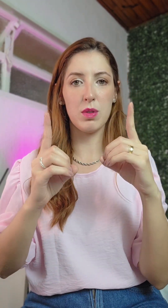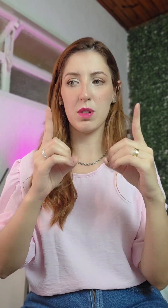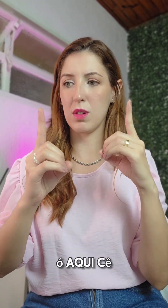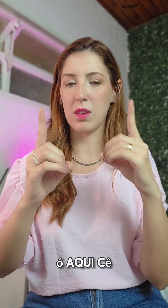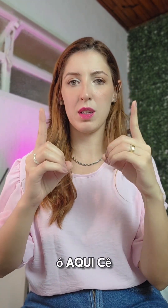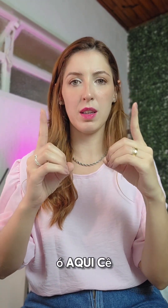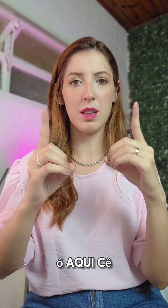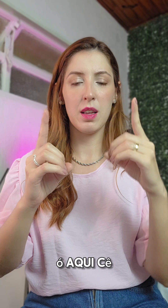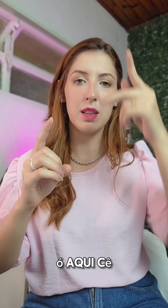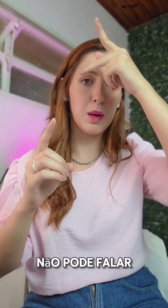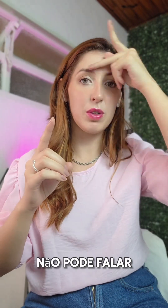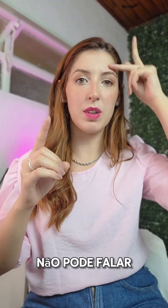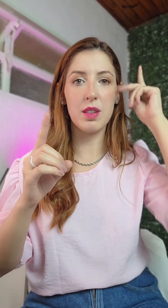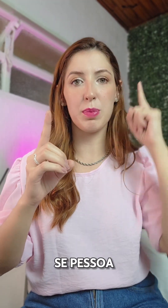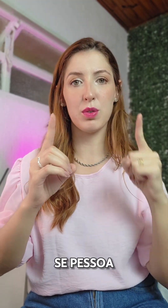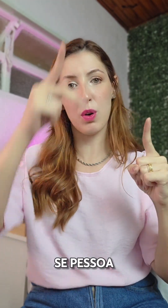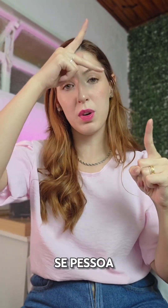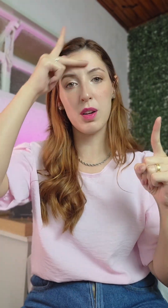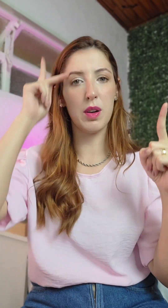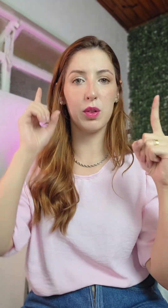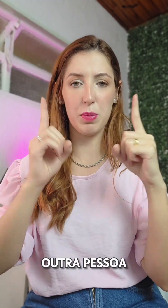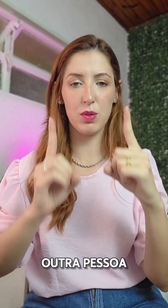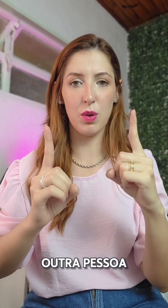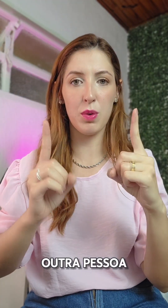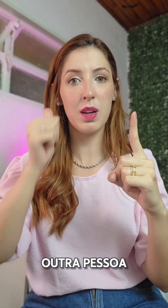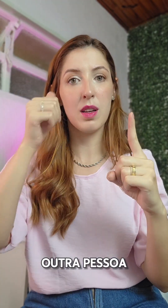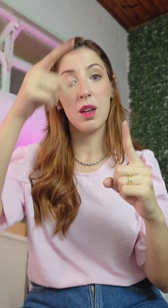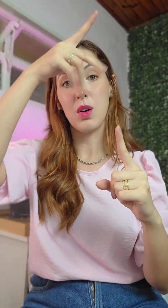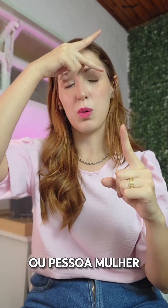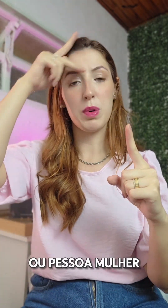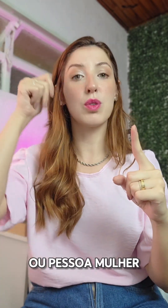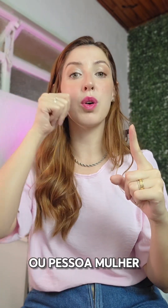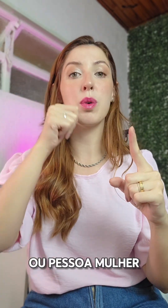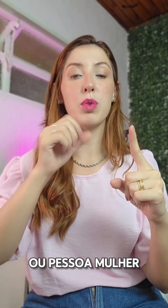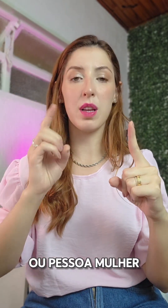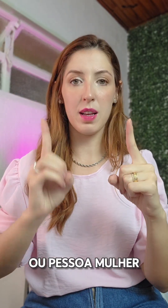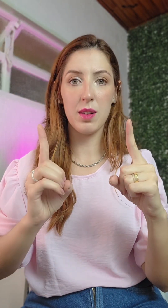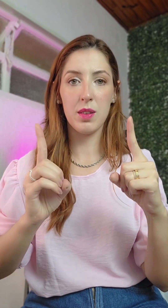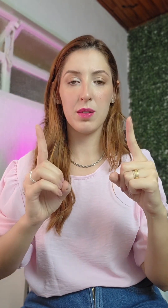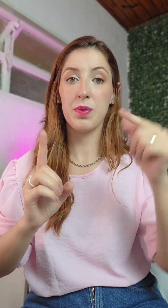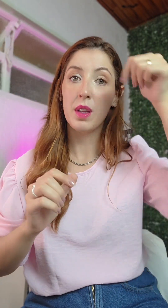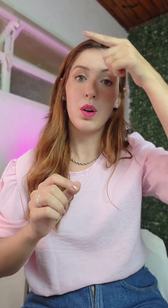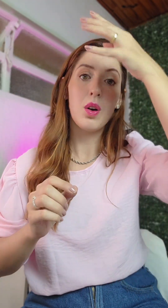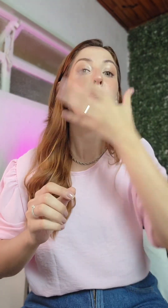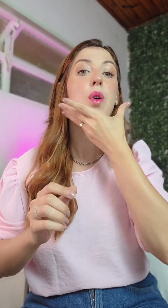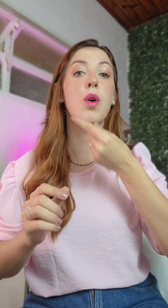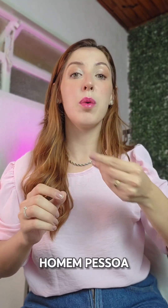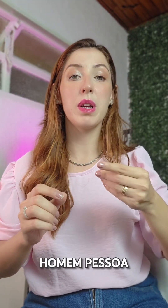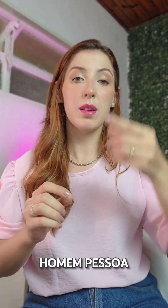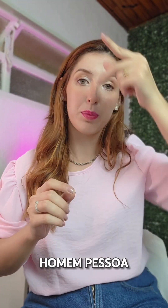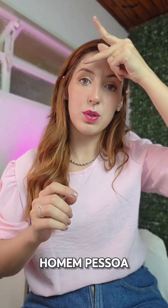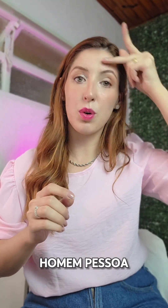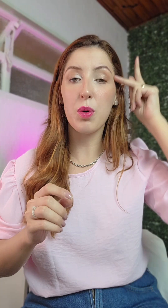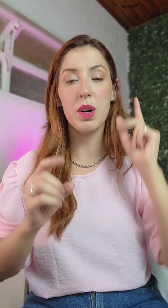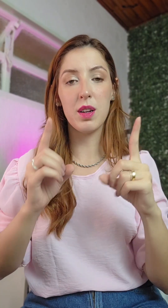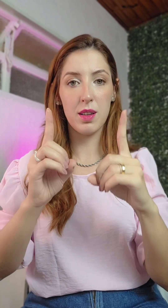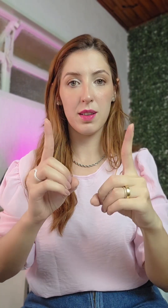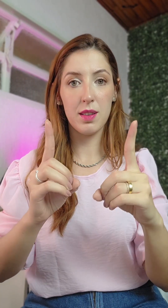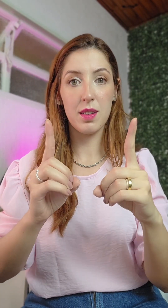ó. Aqui. Você não pode fazer pessoa, outra pessoa, ou pessoa, mulher, homem, pessoa. Para